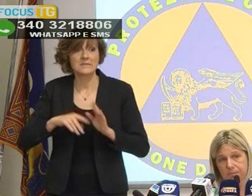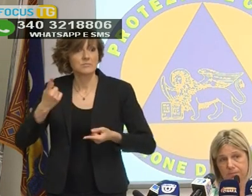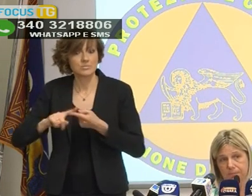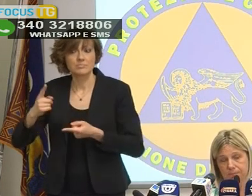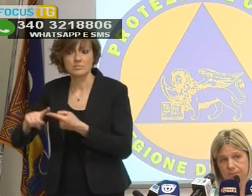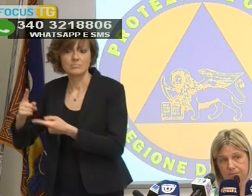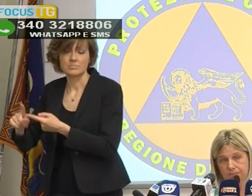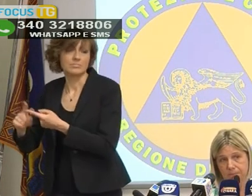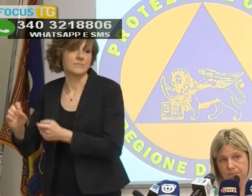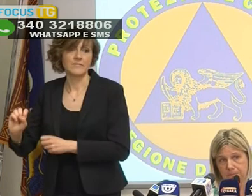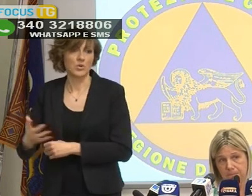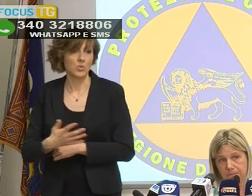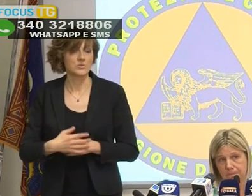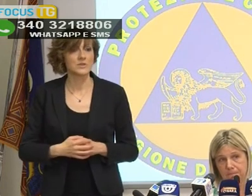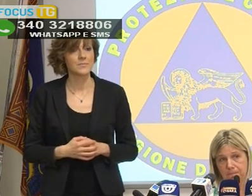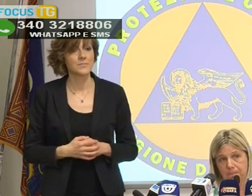d'attesa.